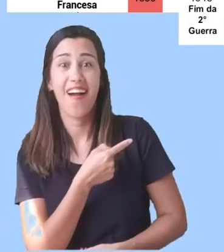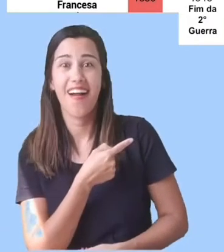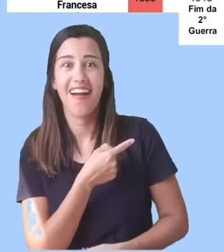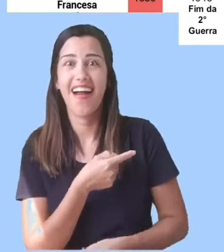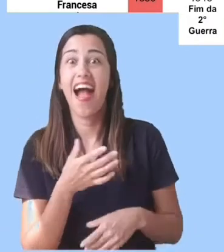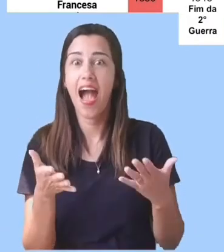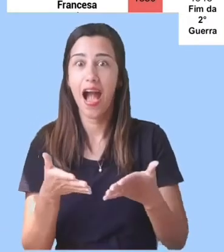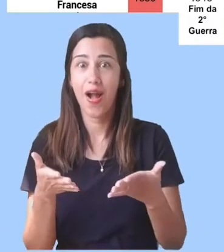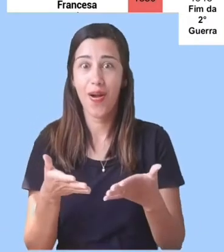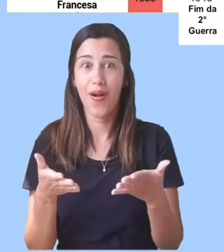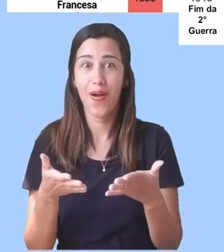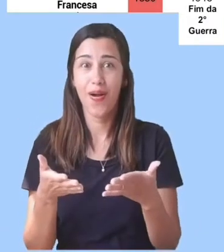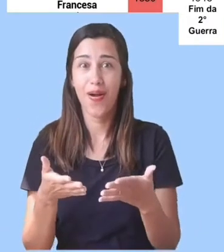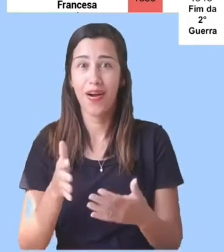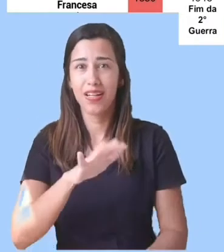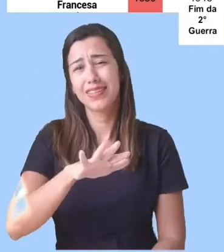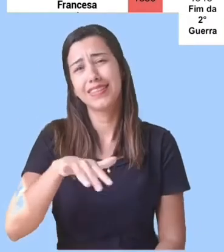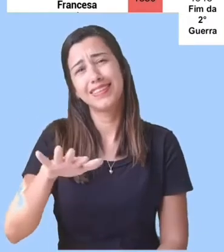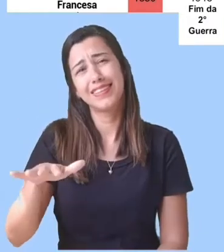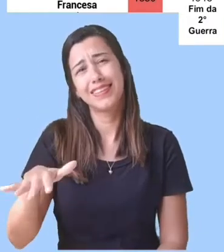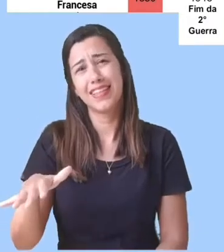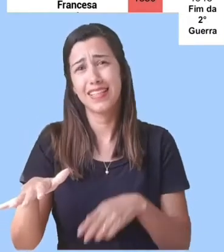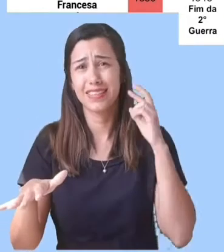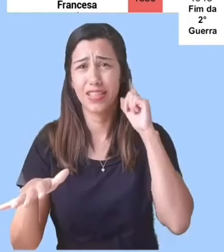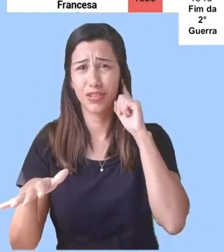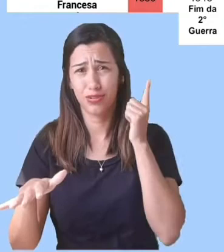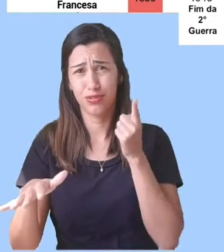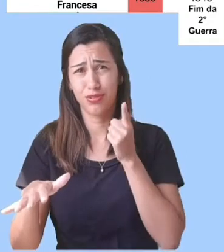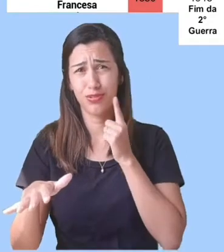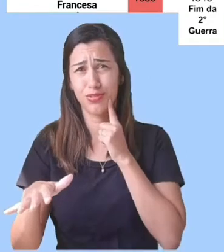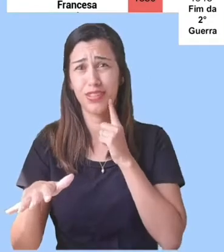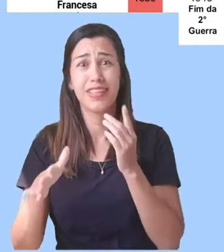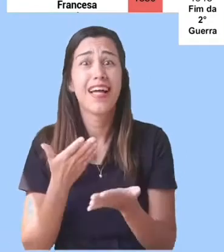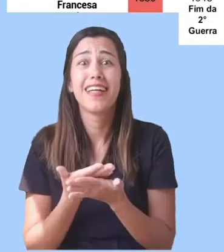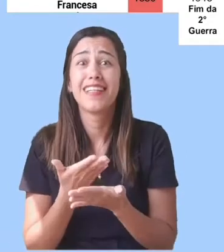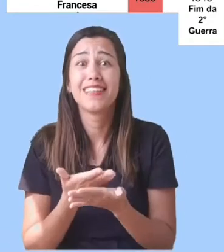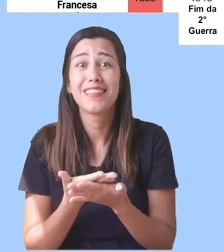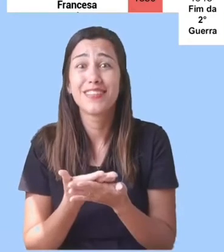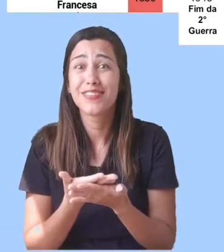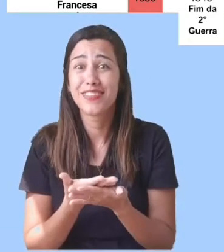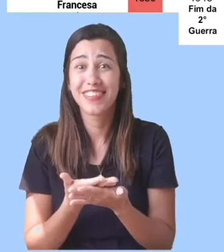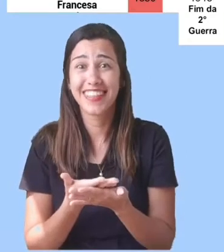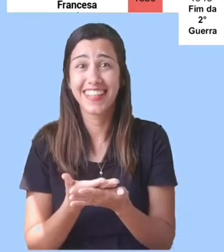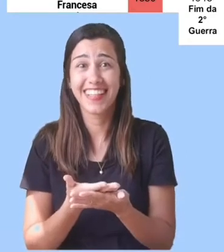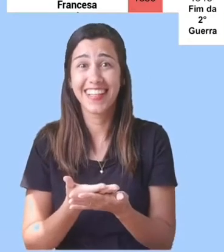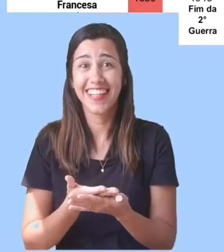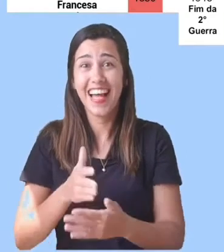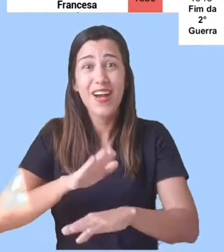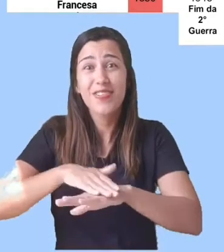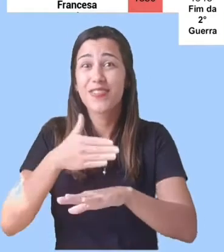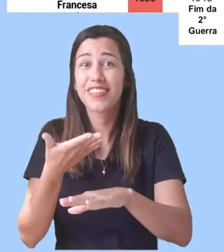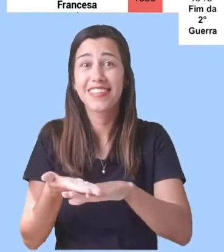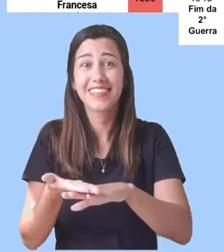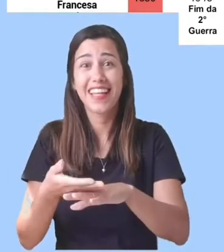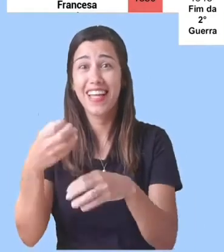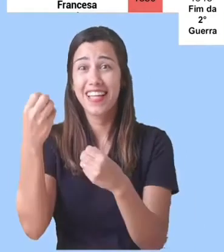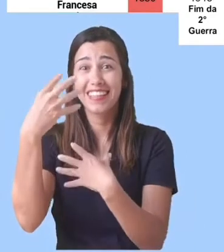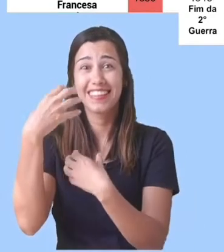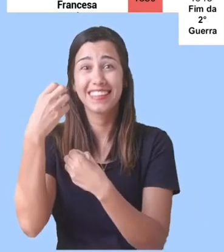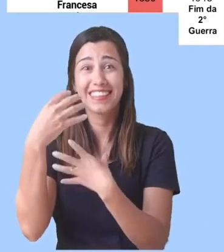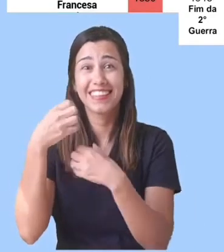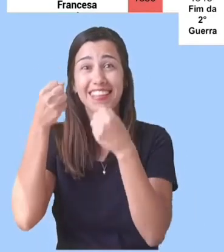muito. Olha só, hoje, crianças pequenas que são surdas, elas estudam numa escola